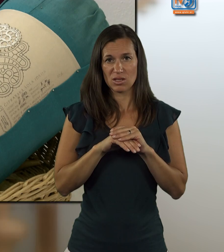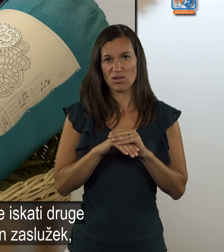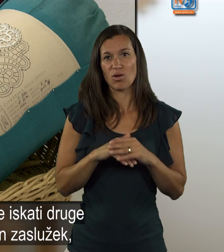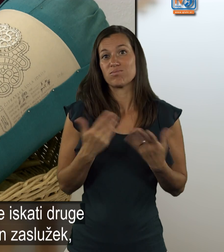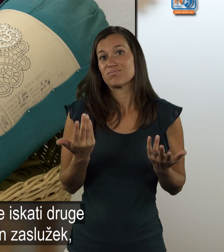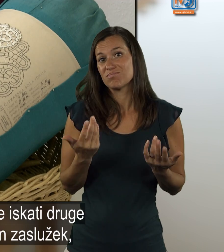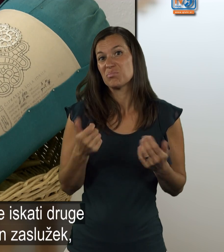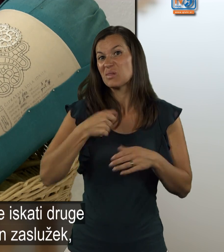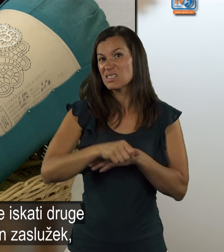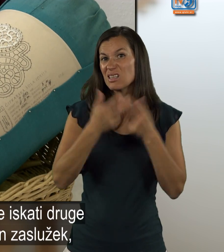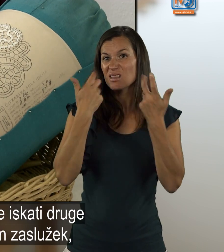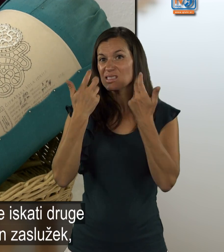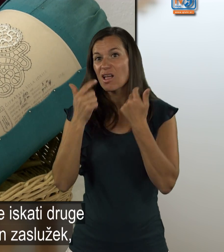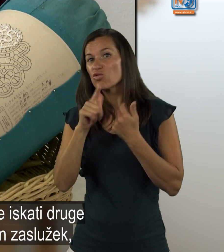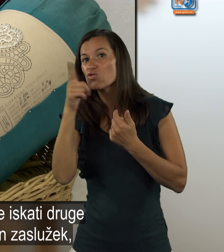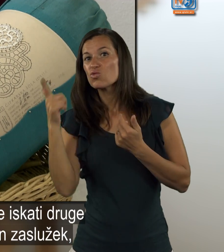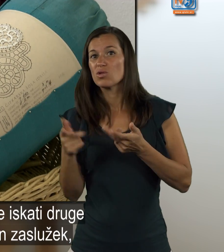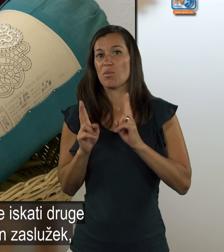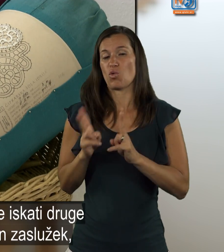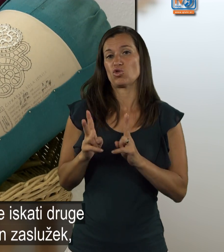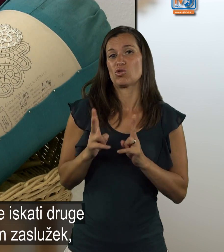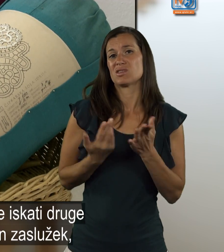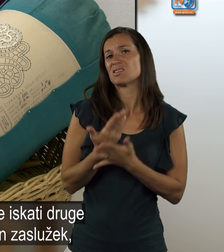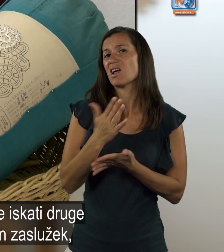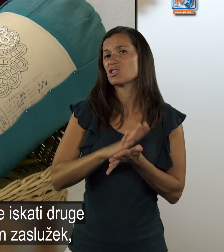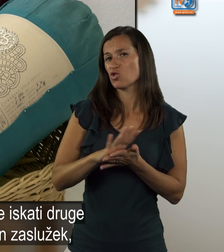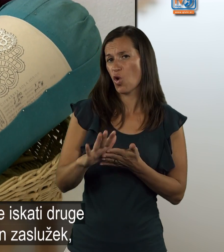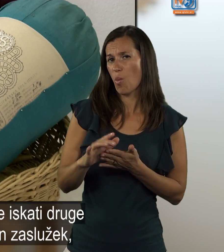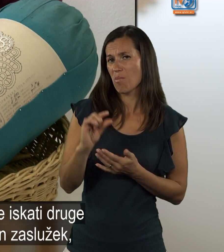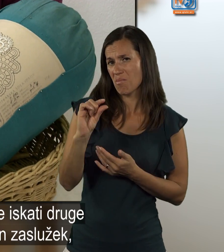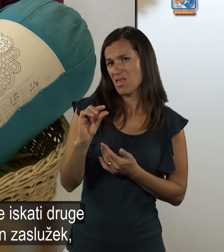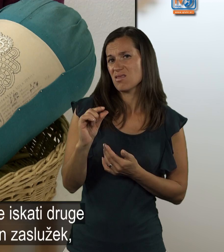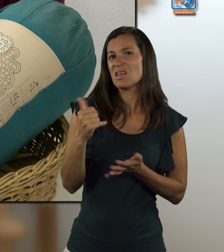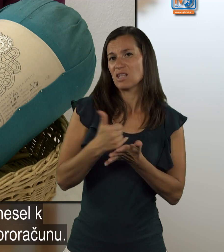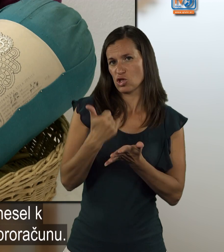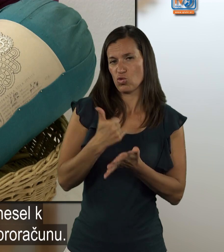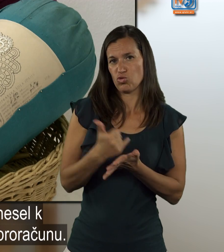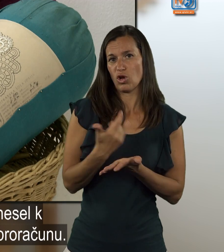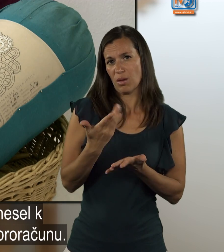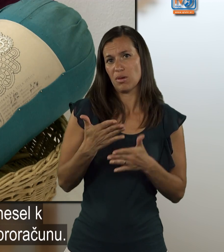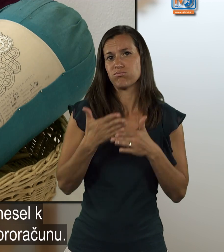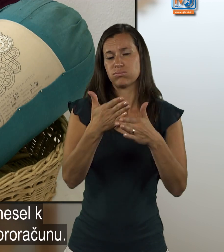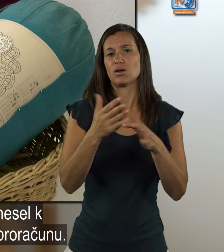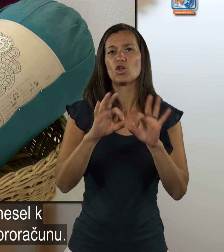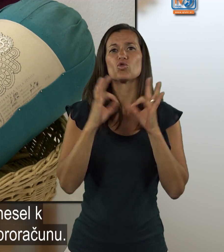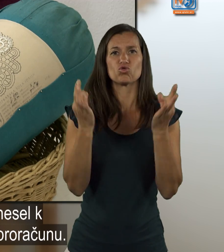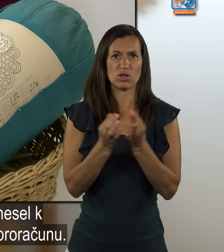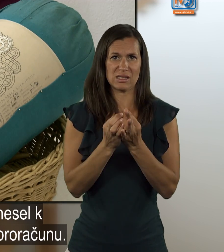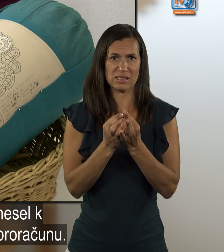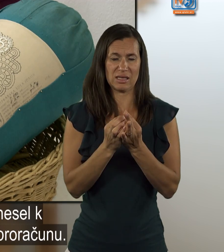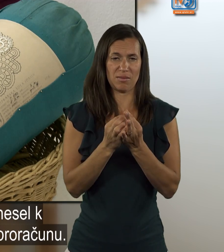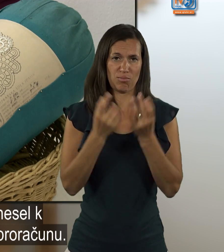in so bile primorane iskati druge poti za skromen zaslužek, ki bi doprinesel